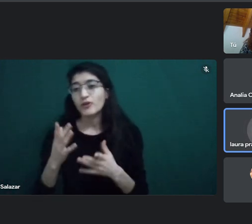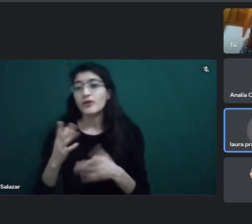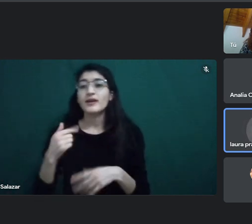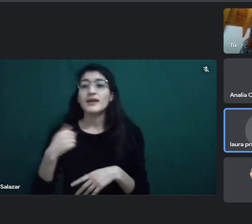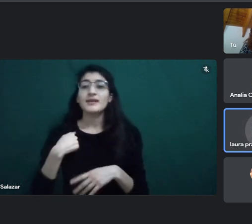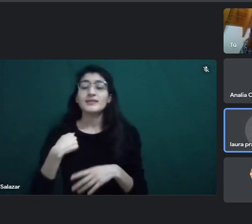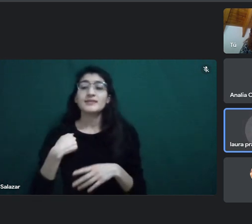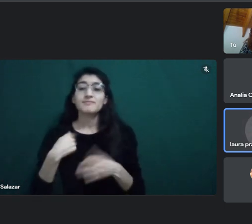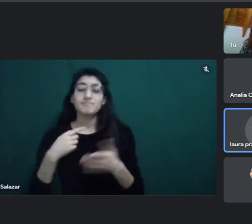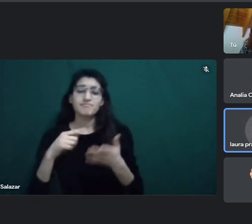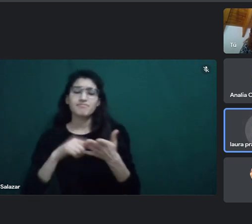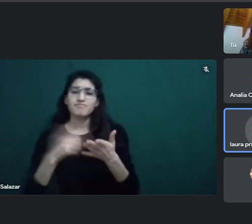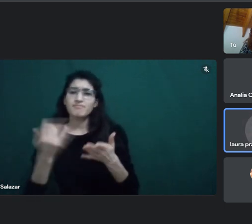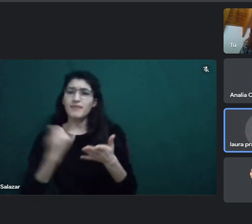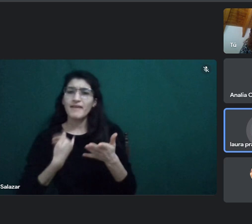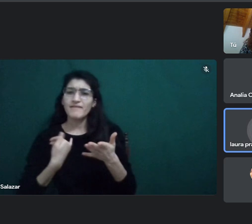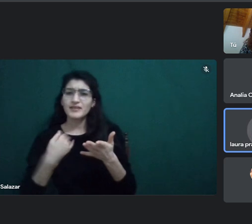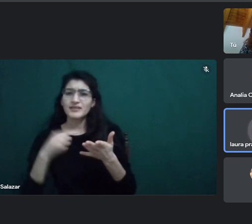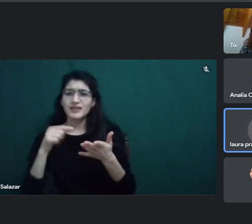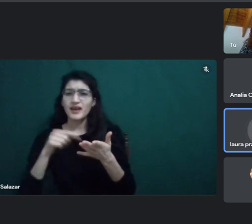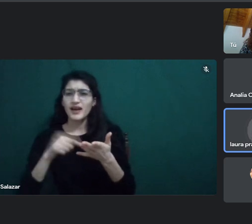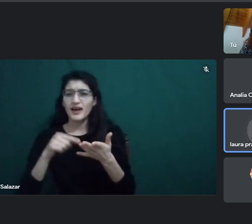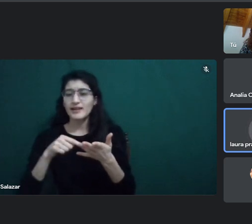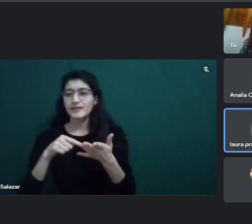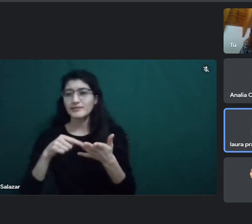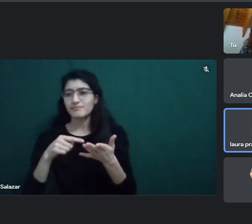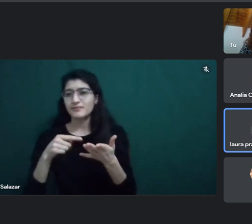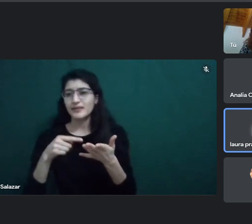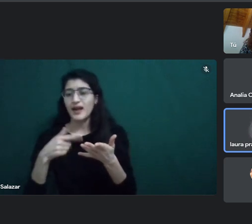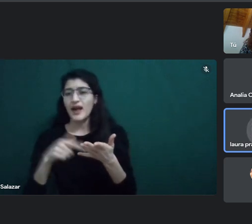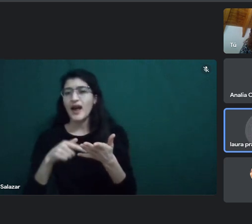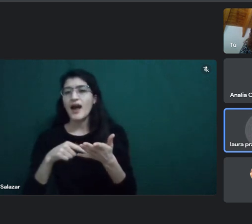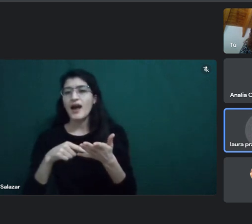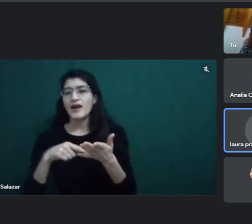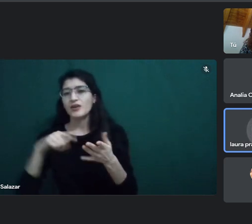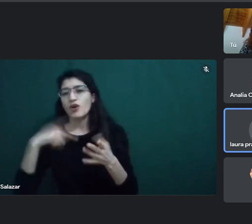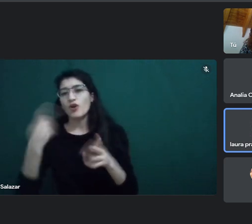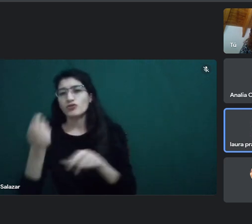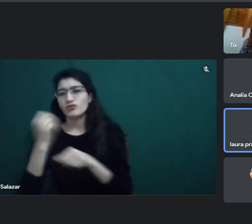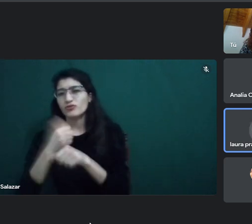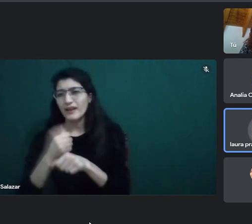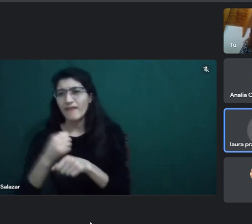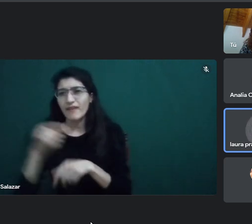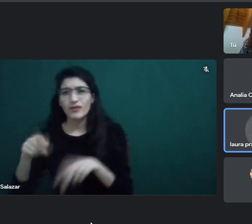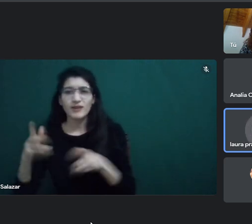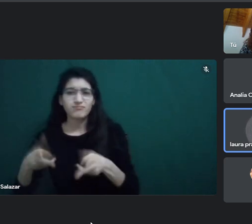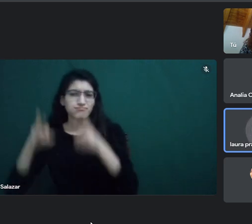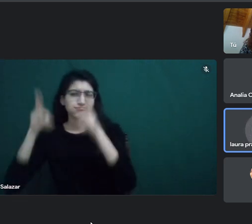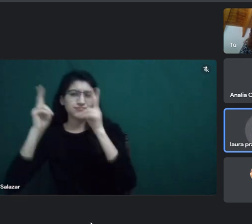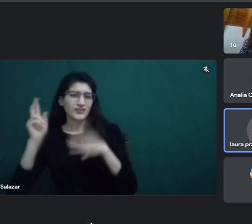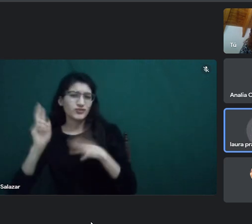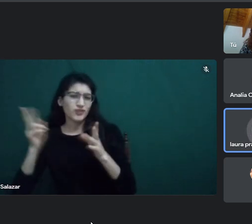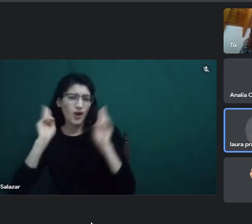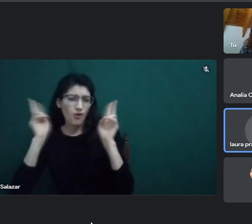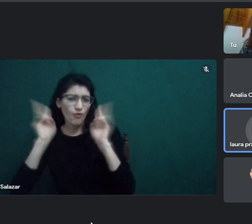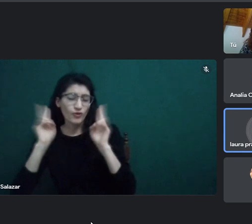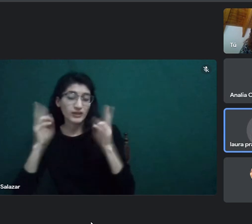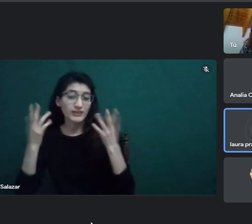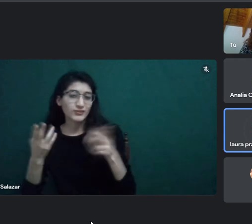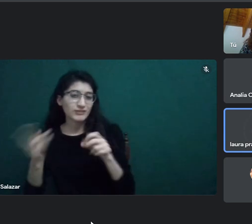comienza una obra grande que están haciendo en un departamento. Así que por el ruido. Y si Bien. se me llega a cortar, es que cortan la